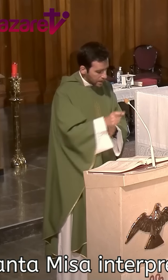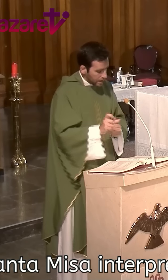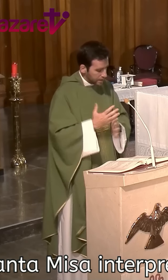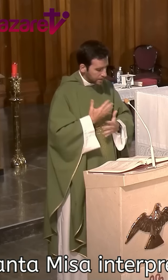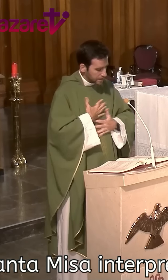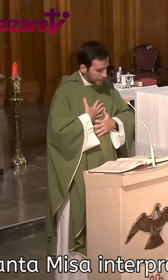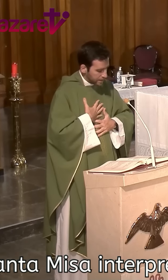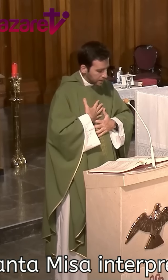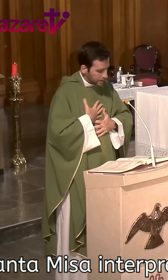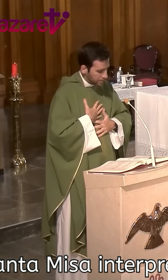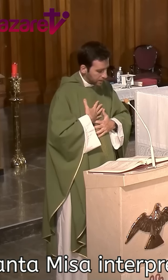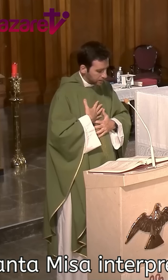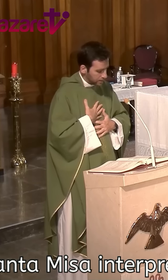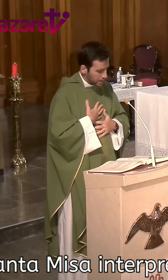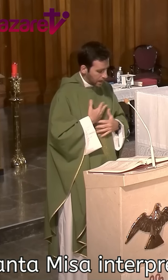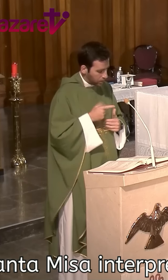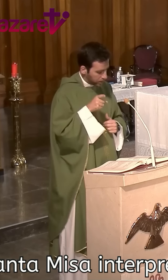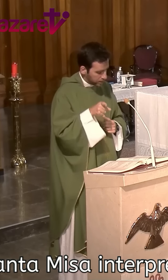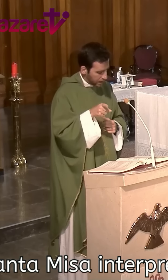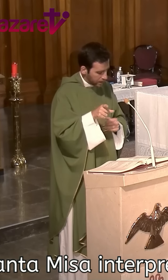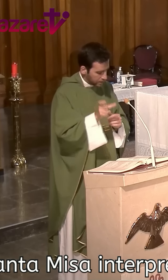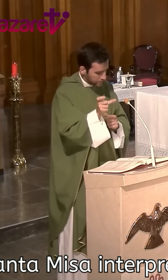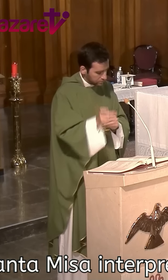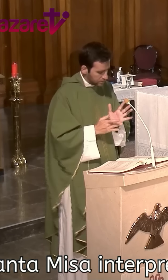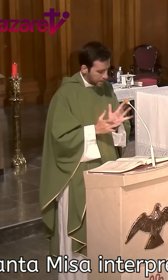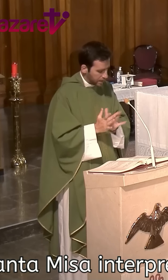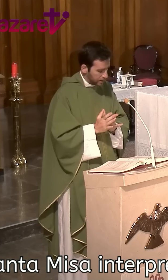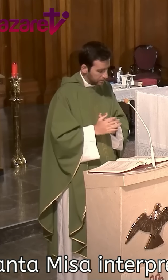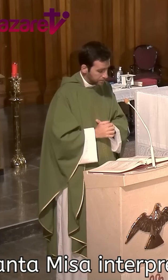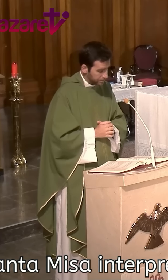Y se escandalizaban a cuenta de él.